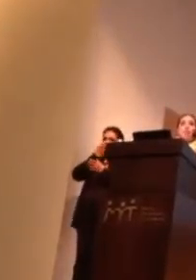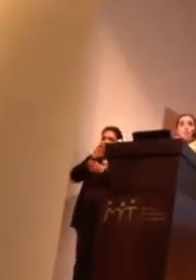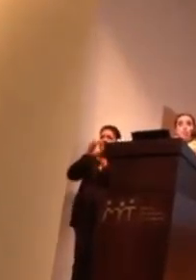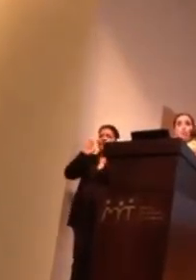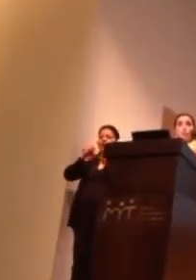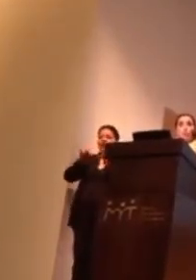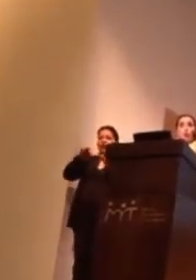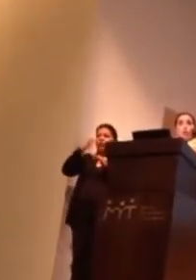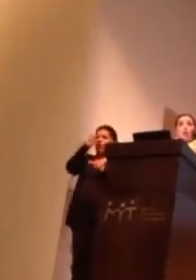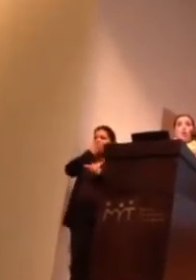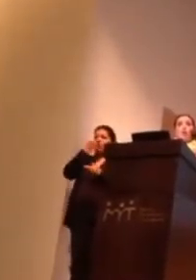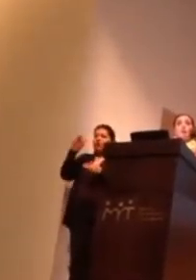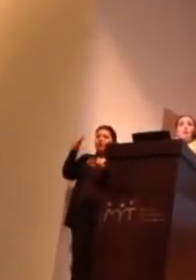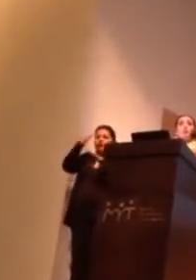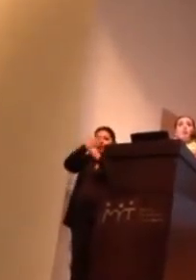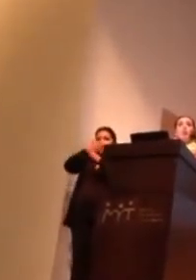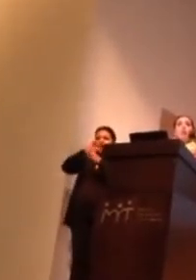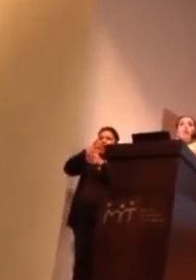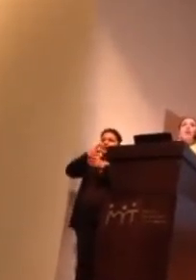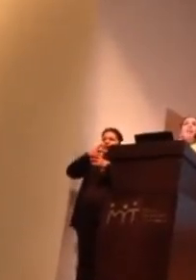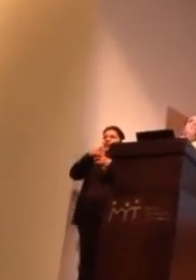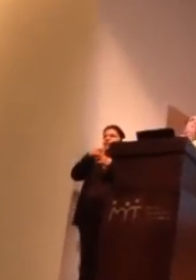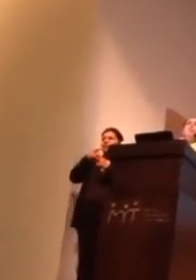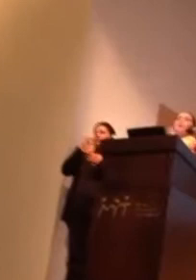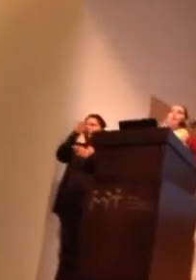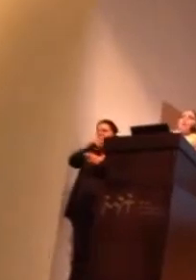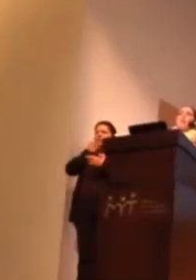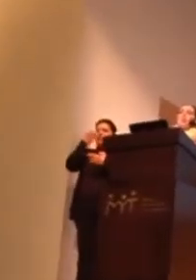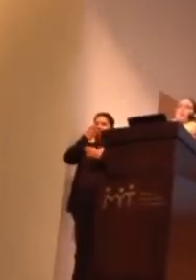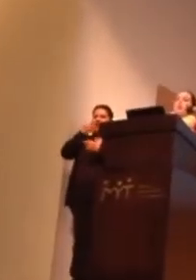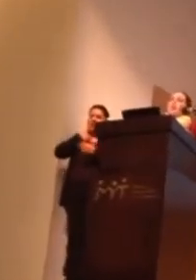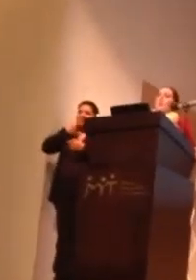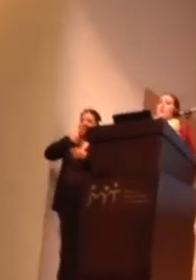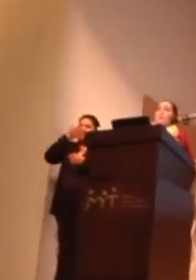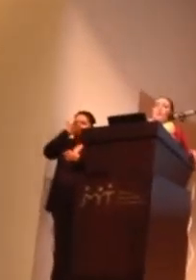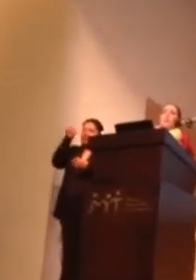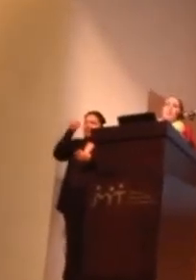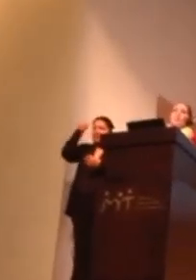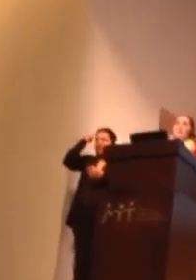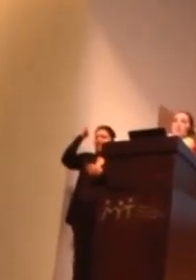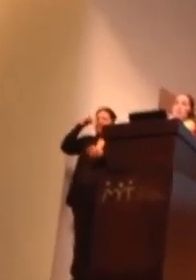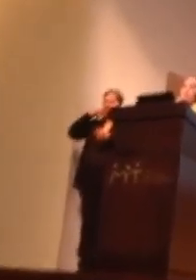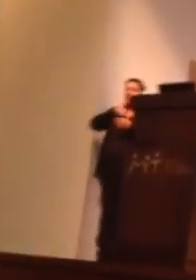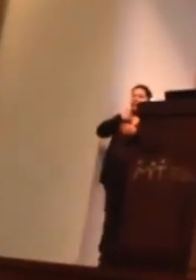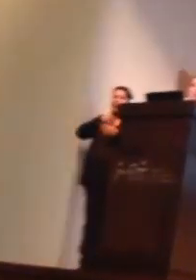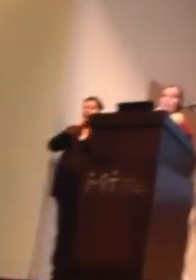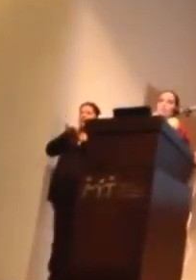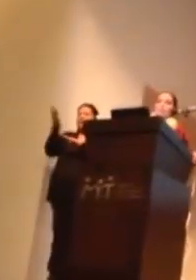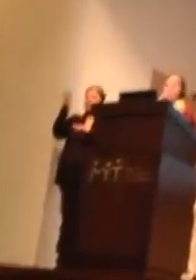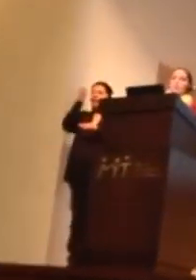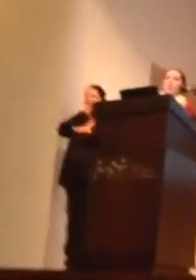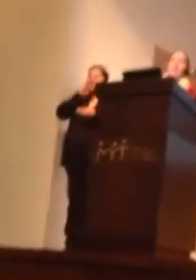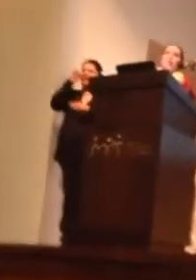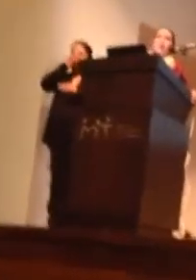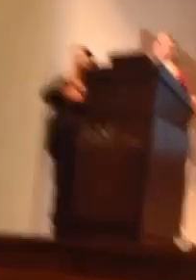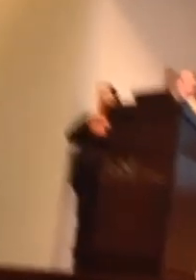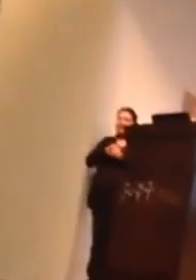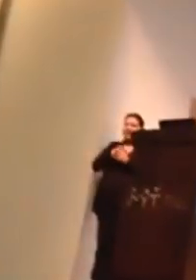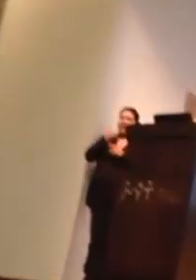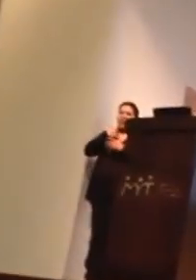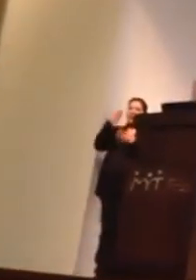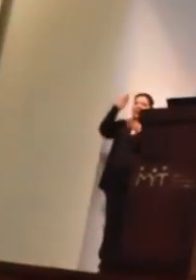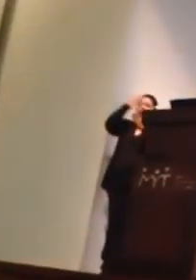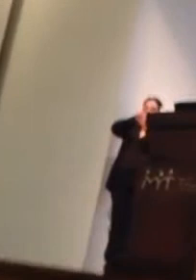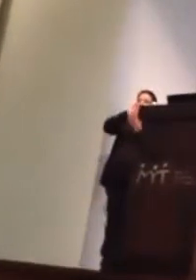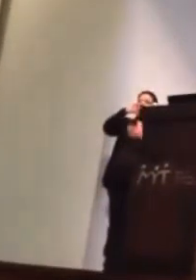más largos. Antes, imagínense, yo no sé, yo creo que yo ni fui a la escuela. Yo entraba a las